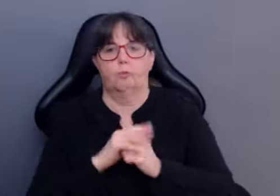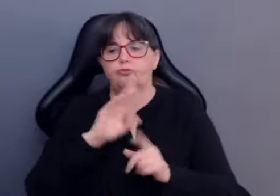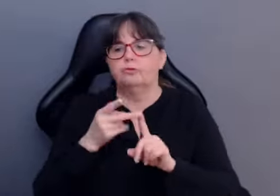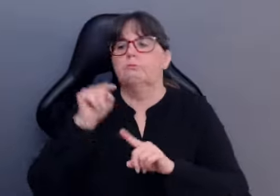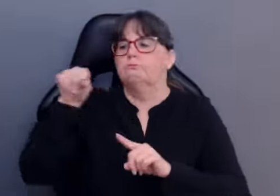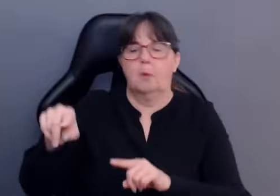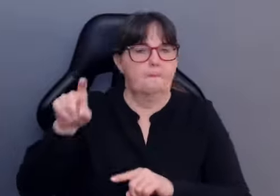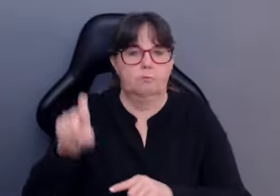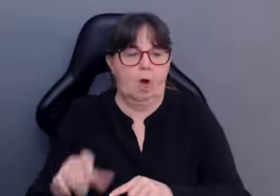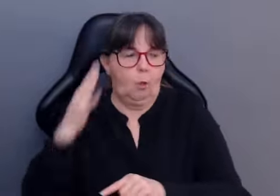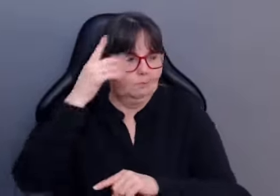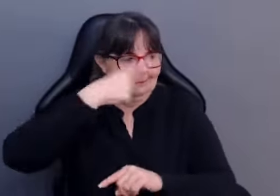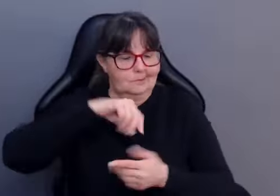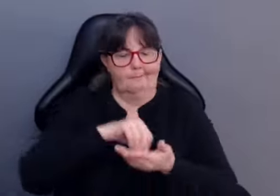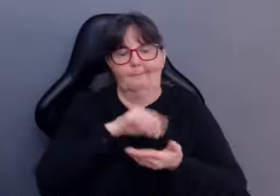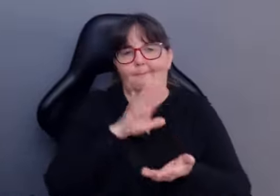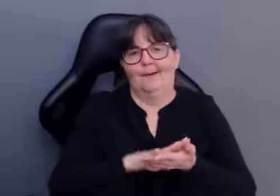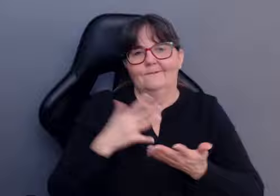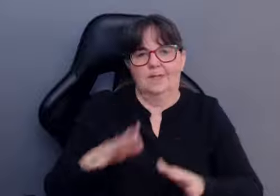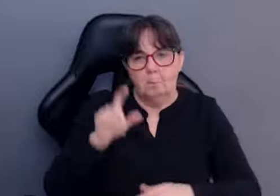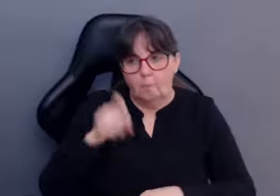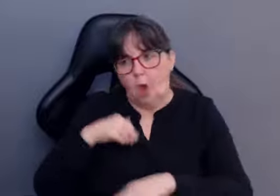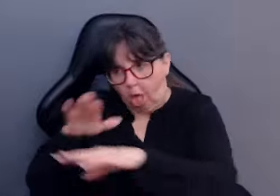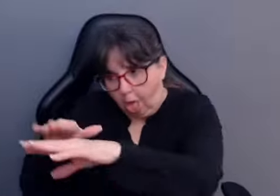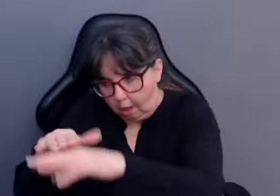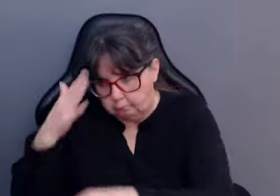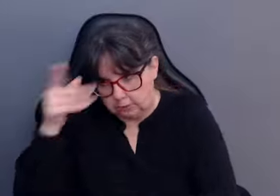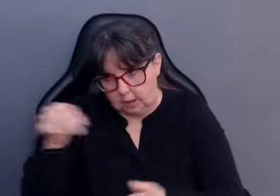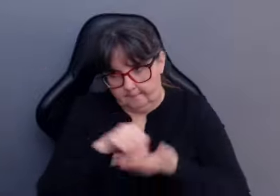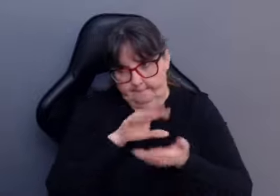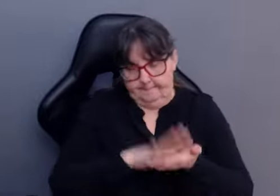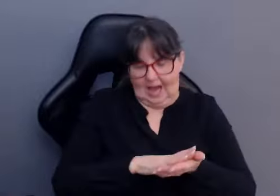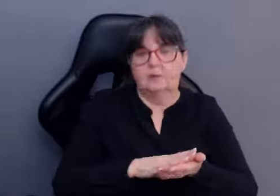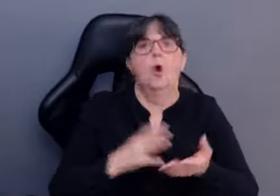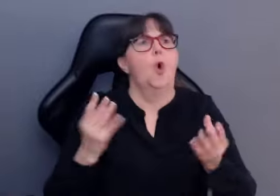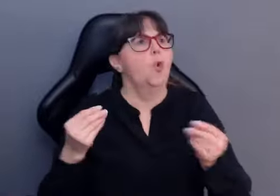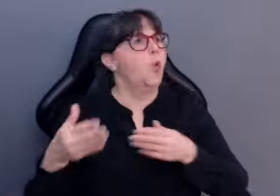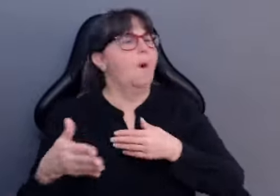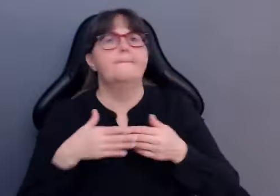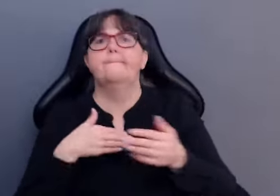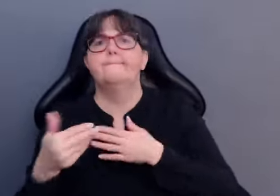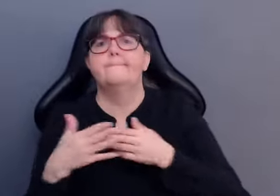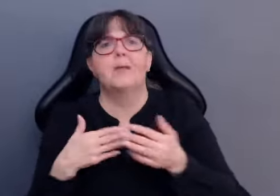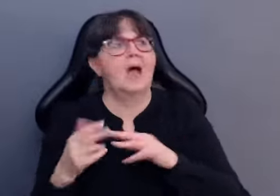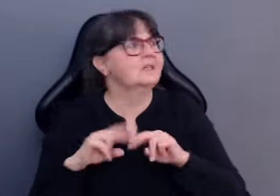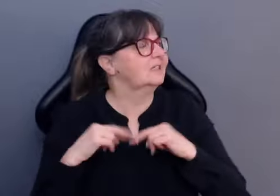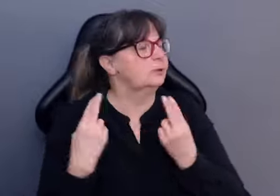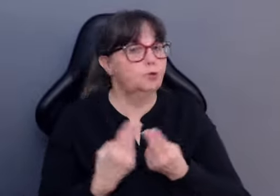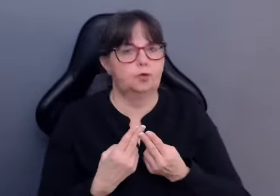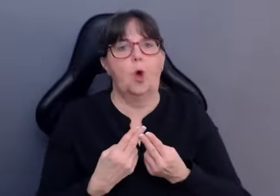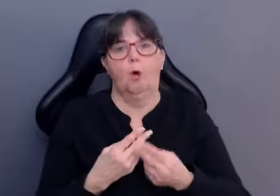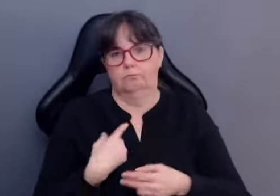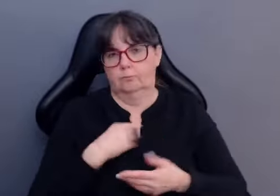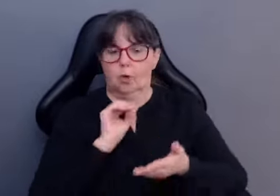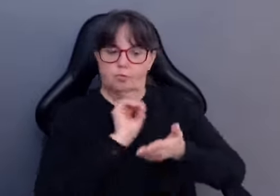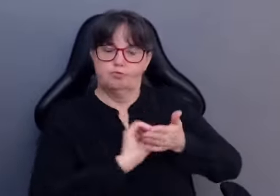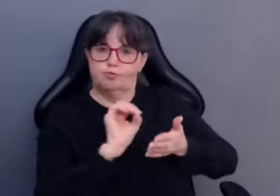Les réunions sont normalement tenues au siège social de l'organisme ou à tout autre